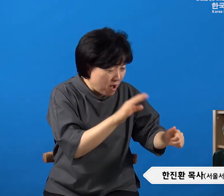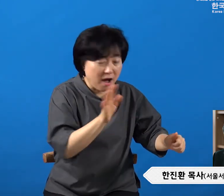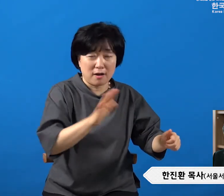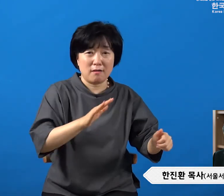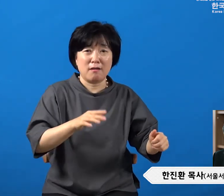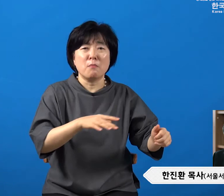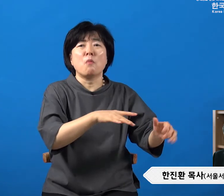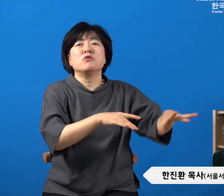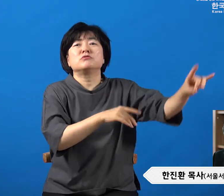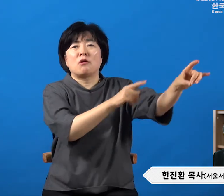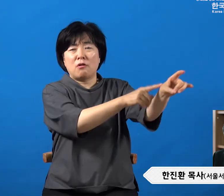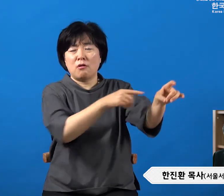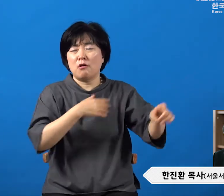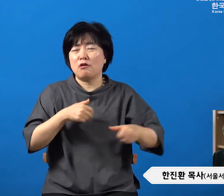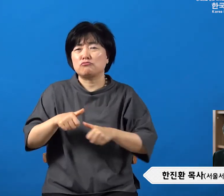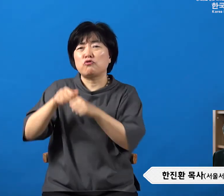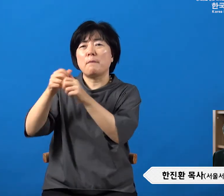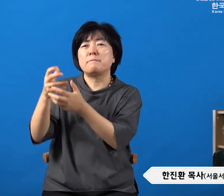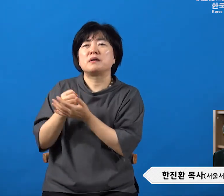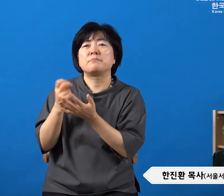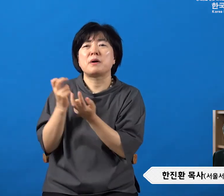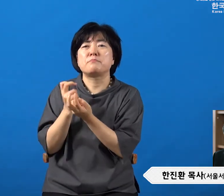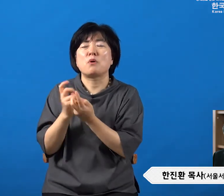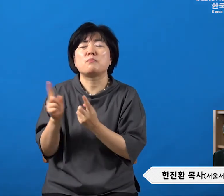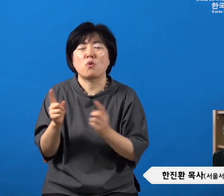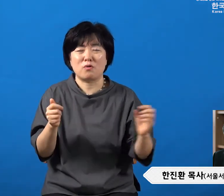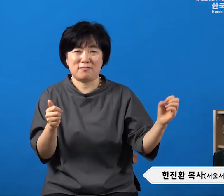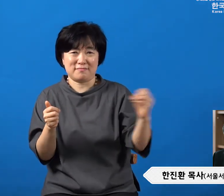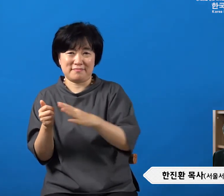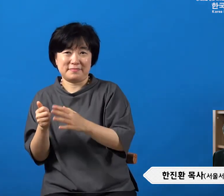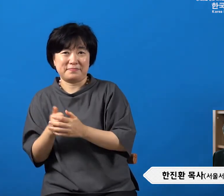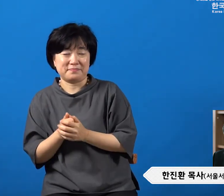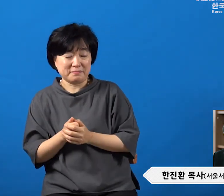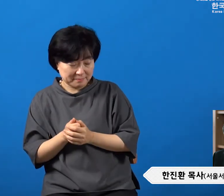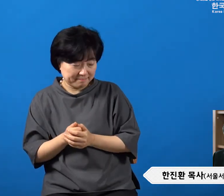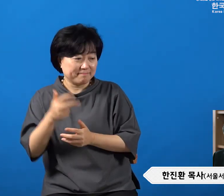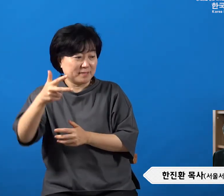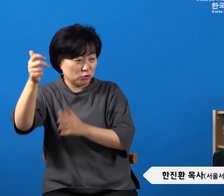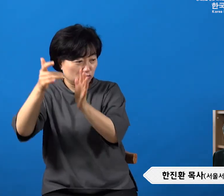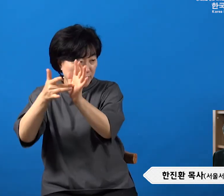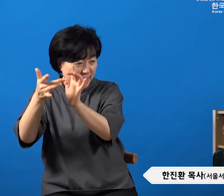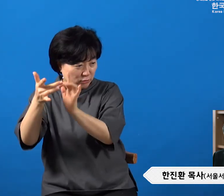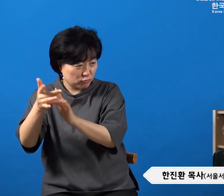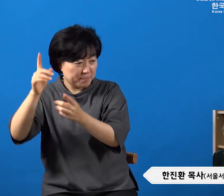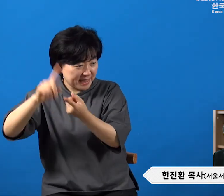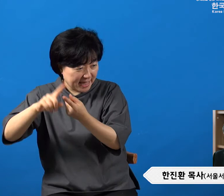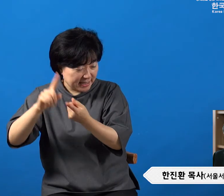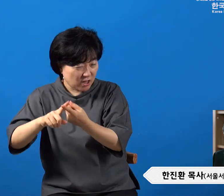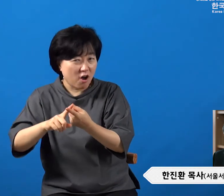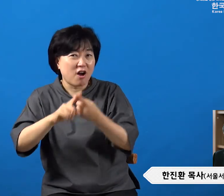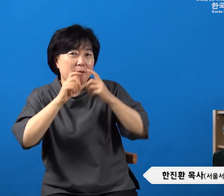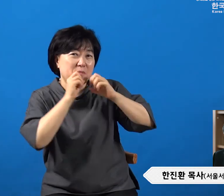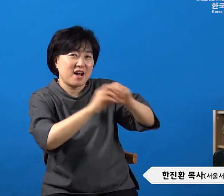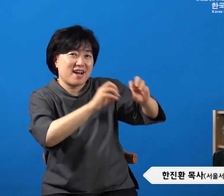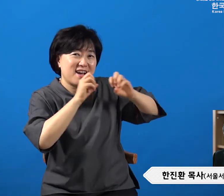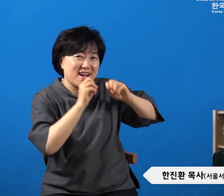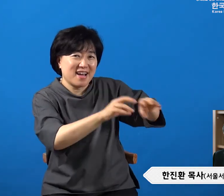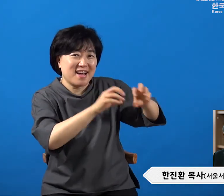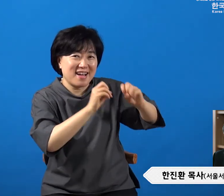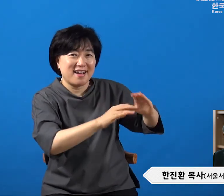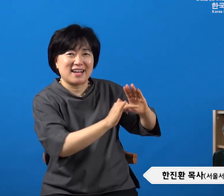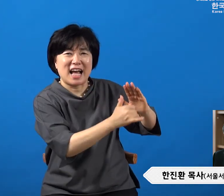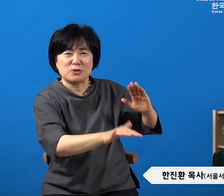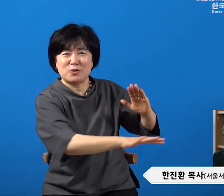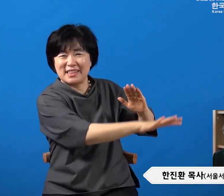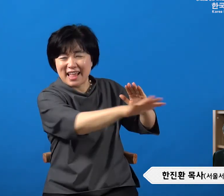있습니까? 바울이 주 예수님을 전했습니다. 그날 밤 간수와 그 가족 전부가